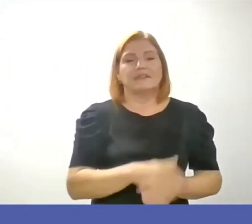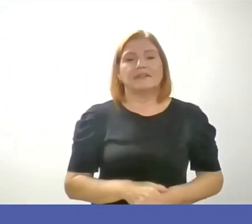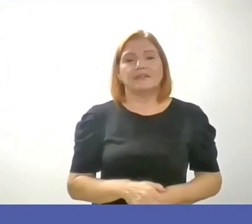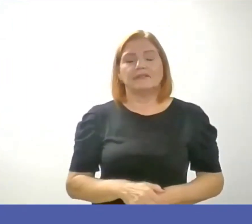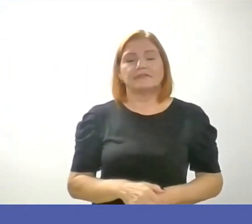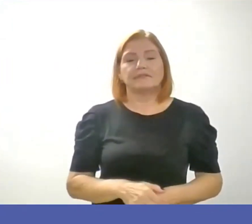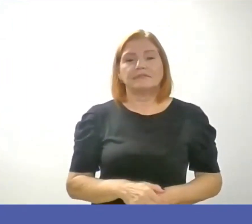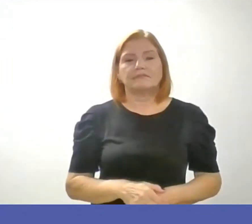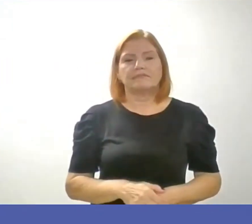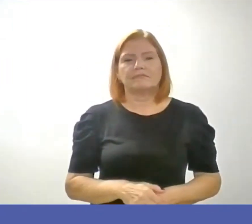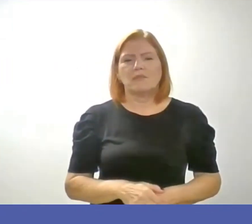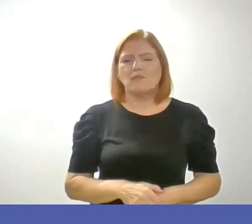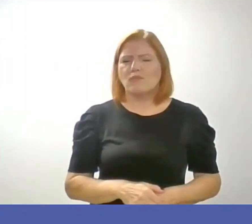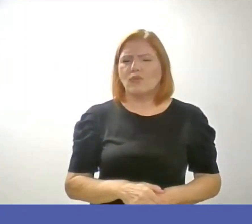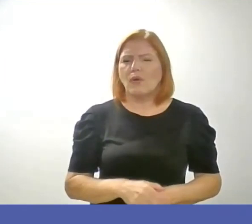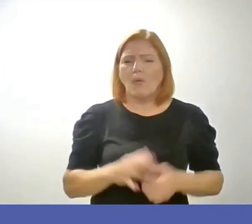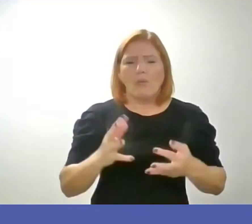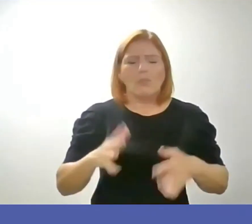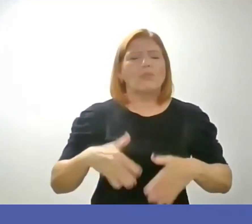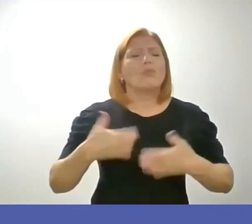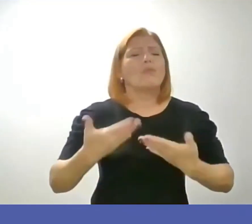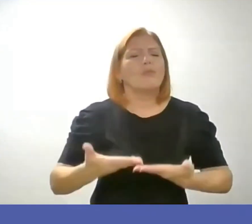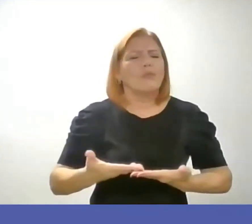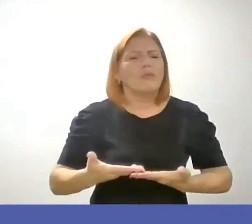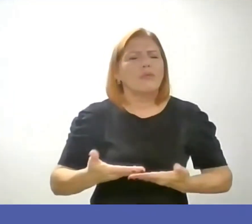Quantas doenças foram curadas?